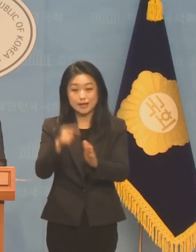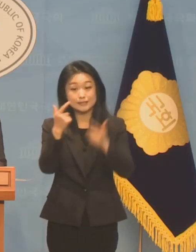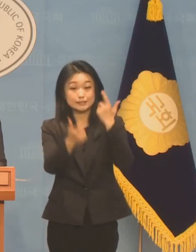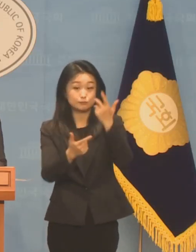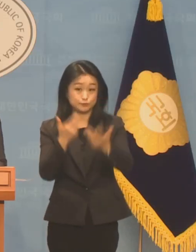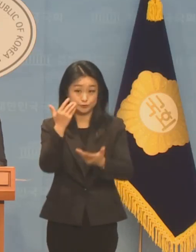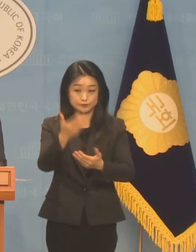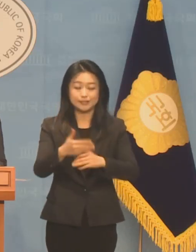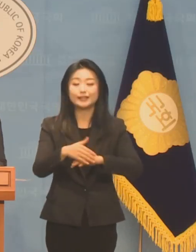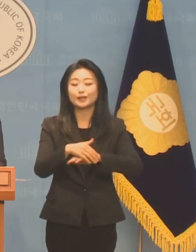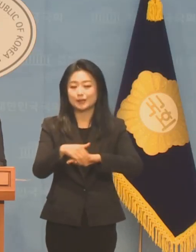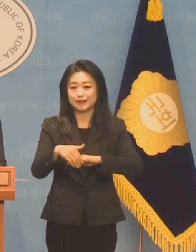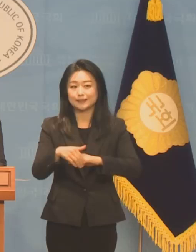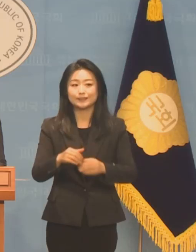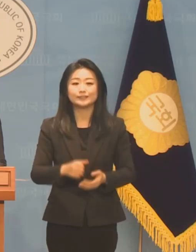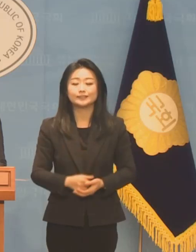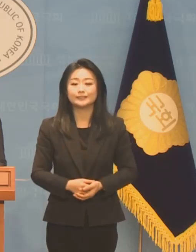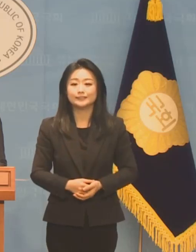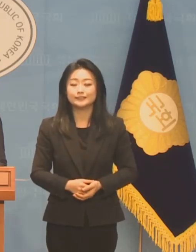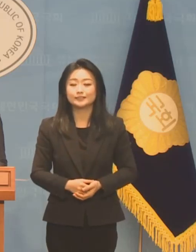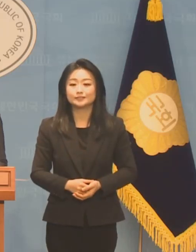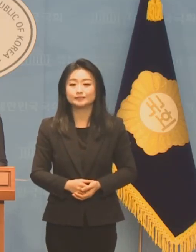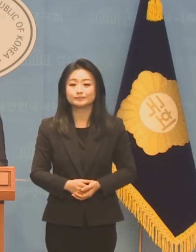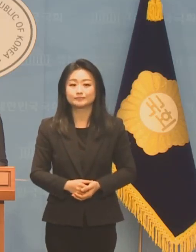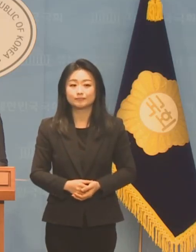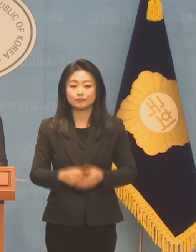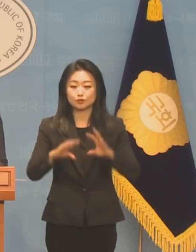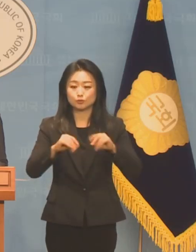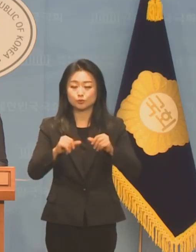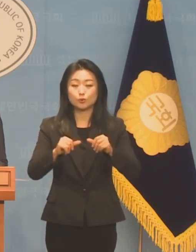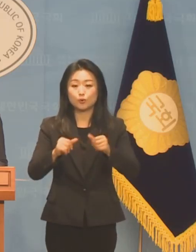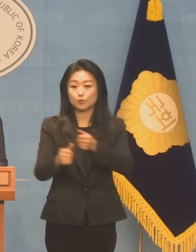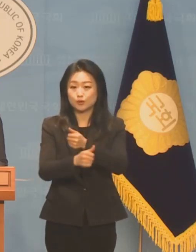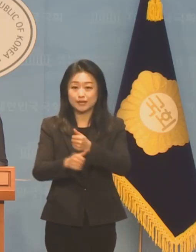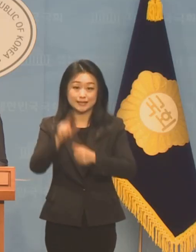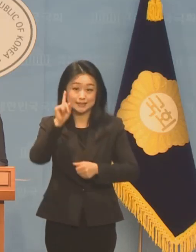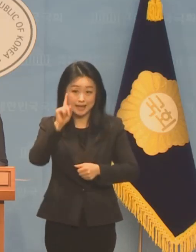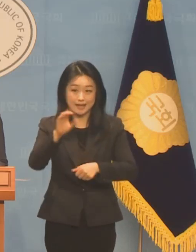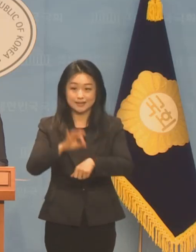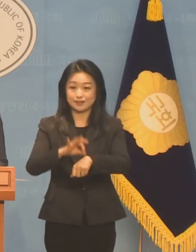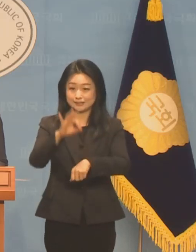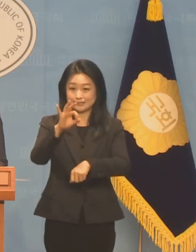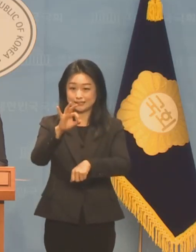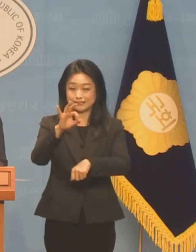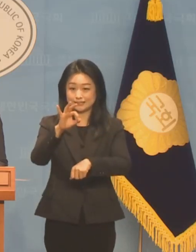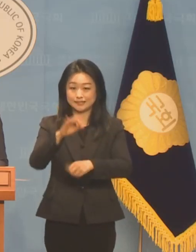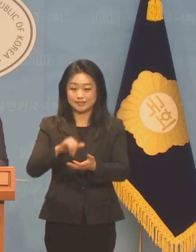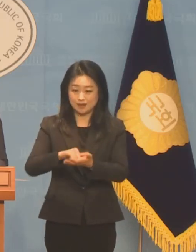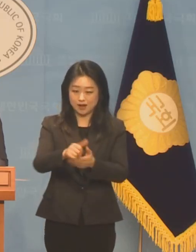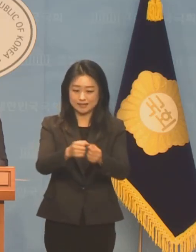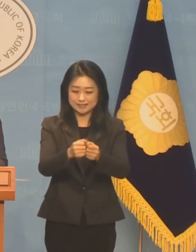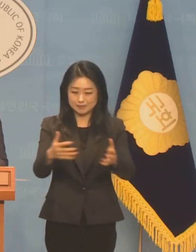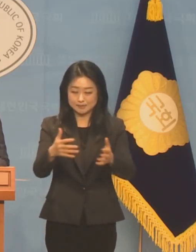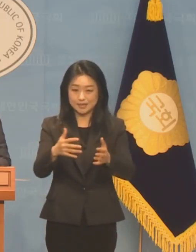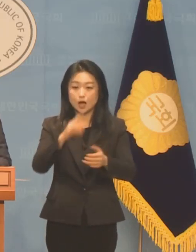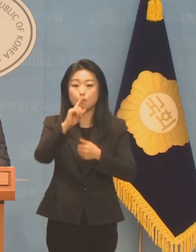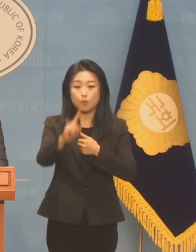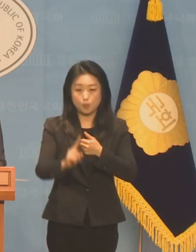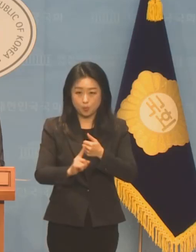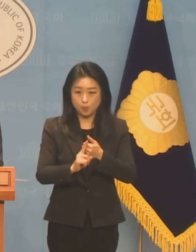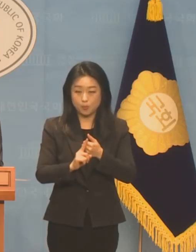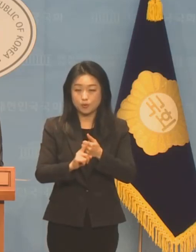질의를 실시할 예정입니다. 국토위는 내일 14일 오전 10시 여객기 참사 관련 현안